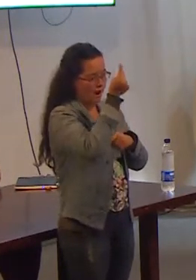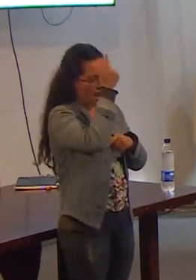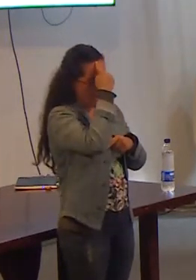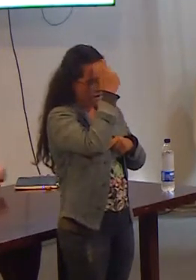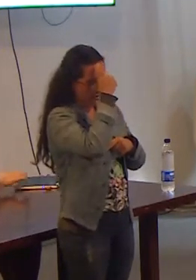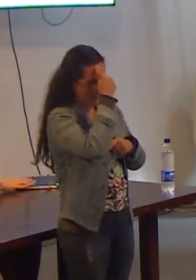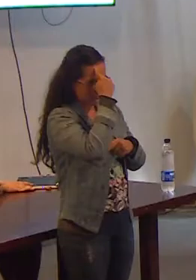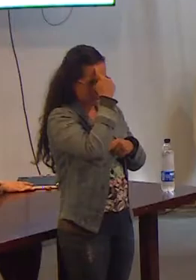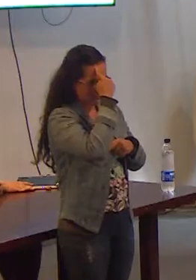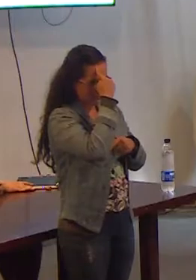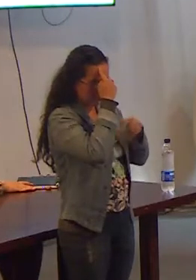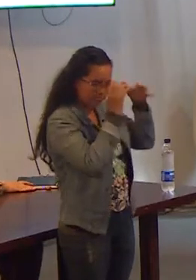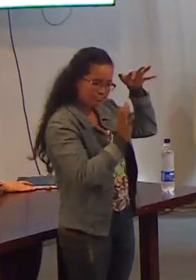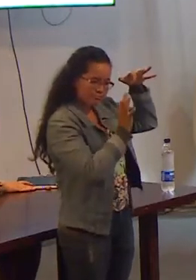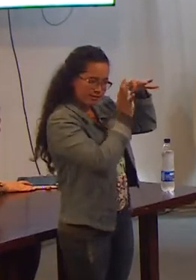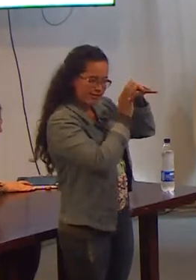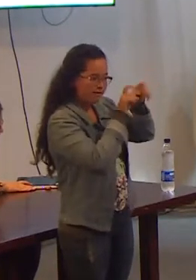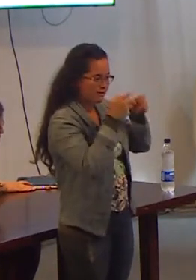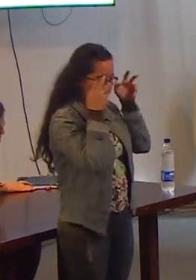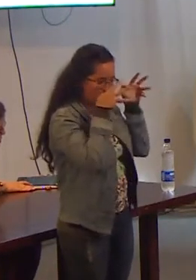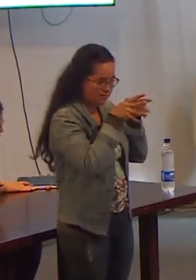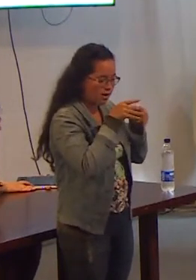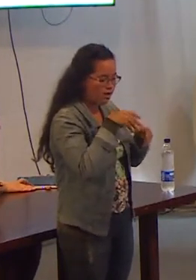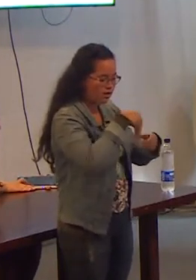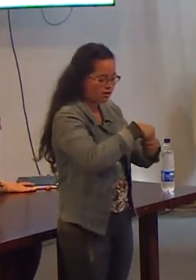enseñar también en la escuela.